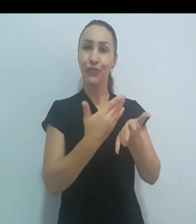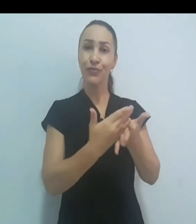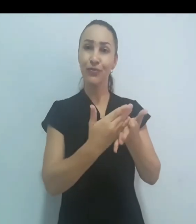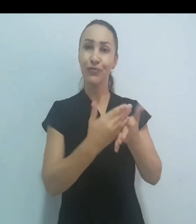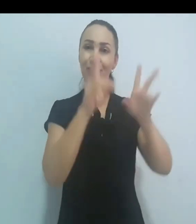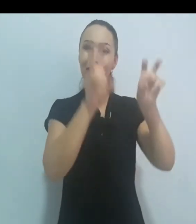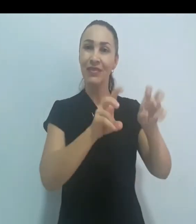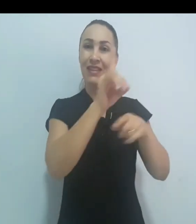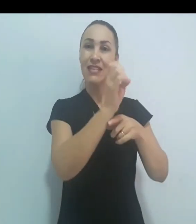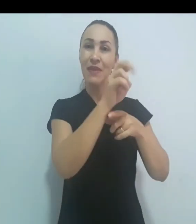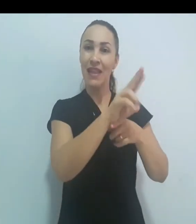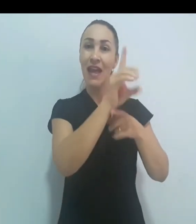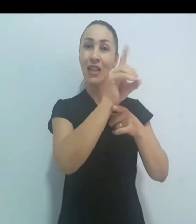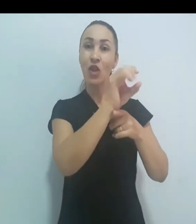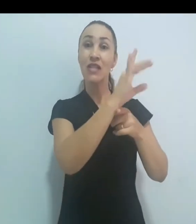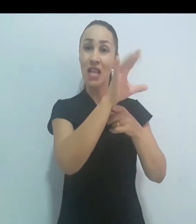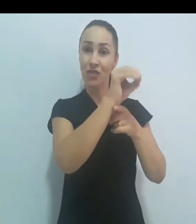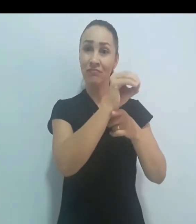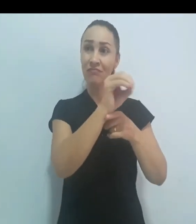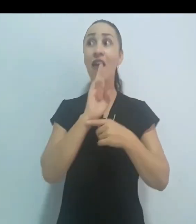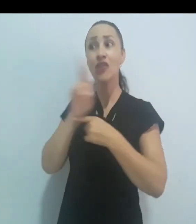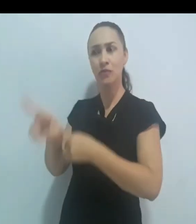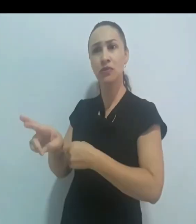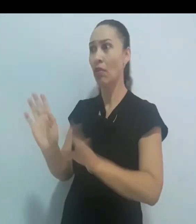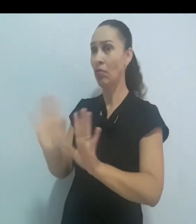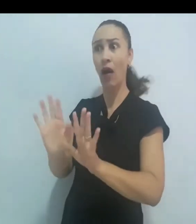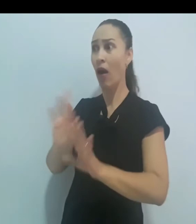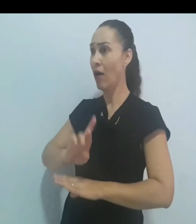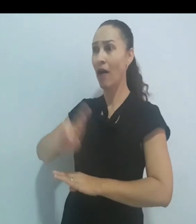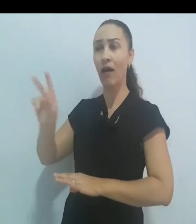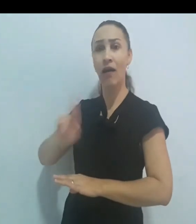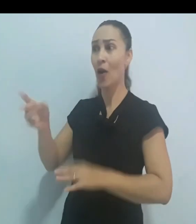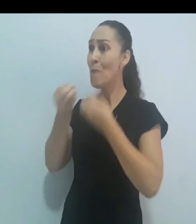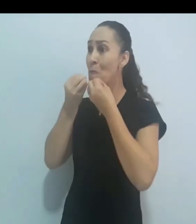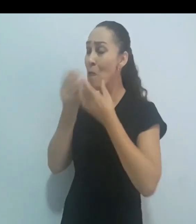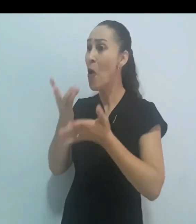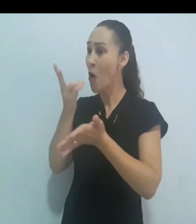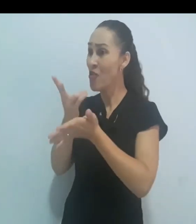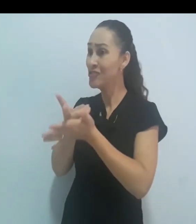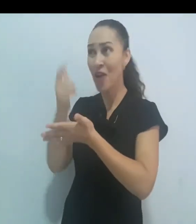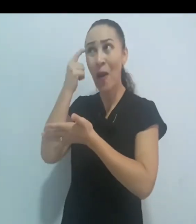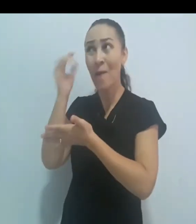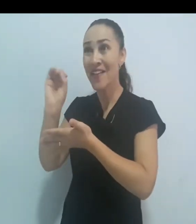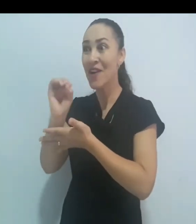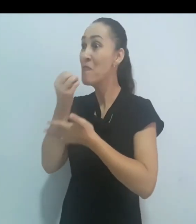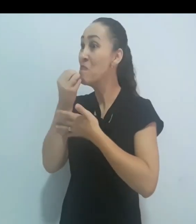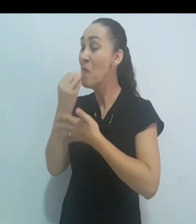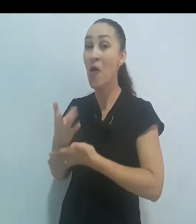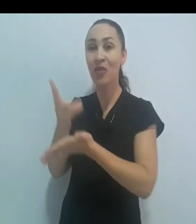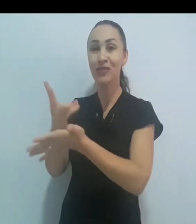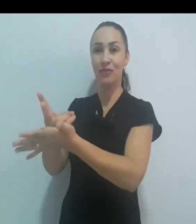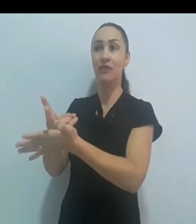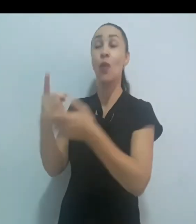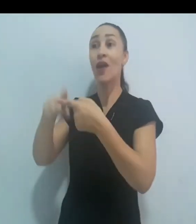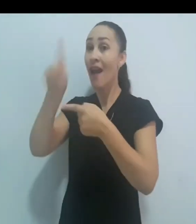ortográfica do meu livro, né, O Despertar do Silêncio. E eu falei, não, exatamente o contrário, né? Que bom que você não pensou isso